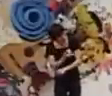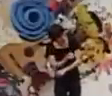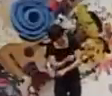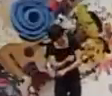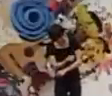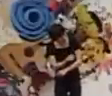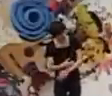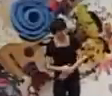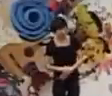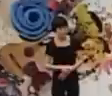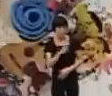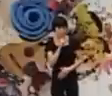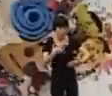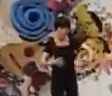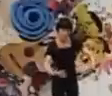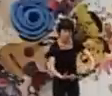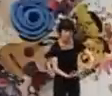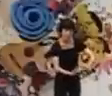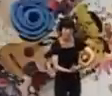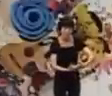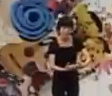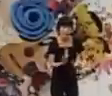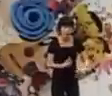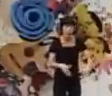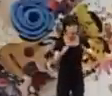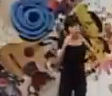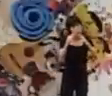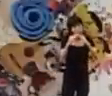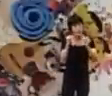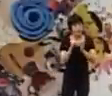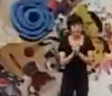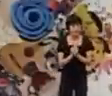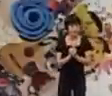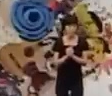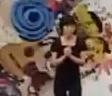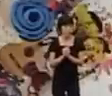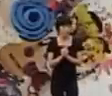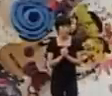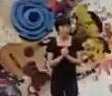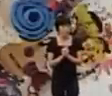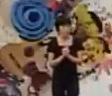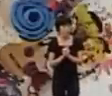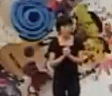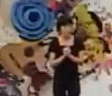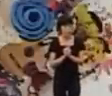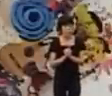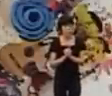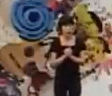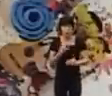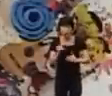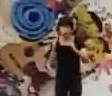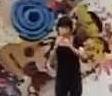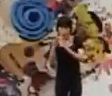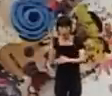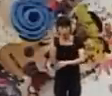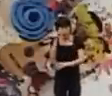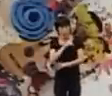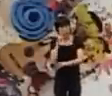啊？媽媽就帶咗佢翻屋企啦。翻到阿峰咧，佢仍然喺